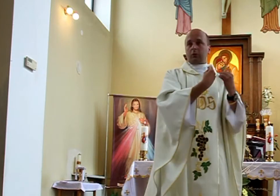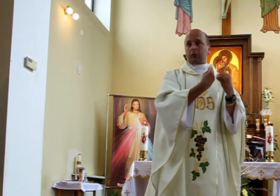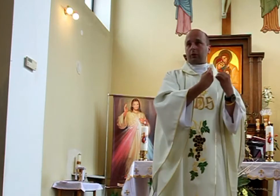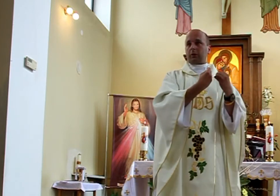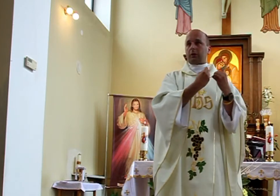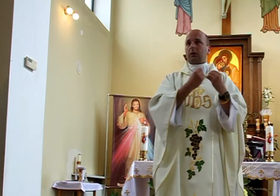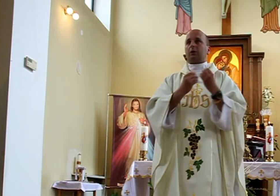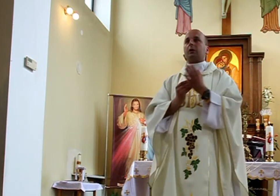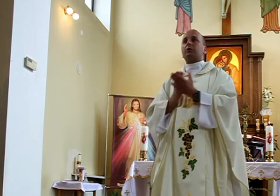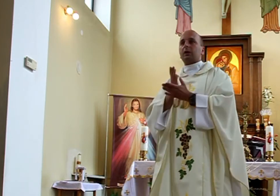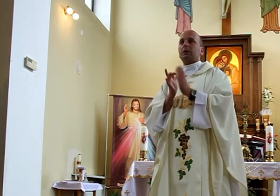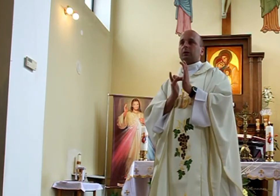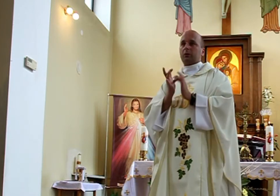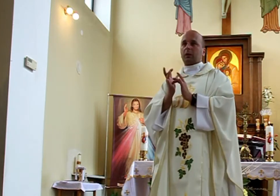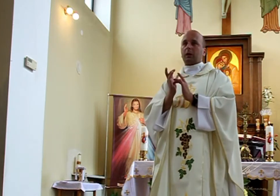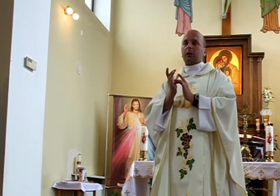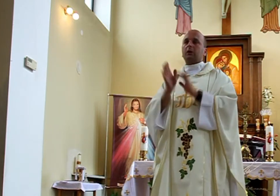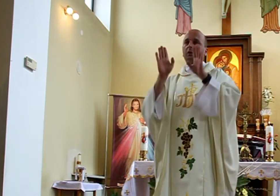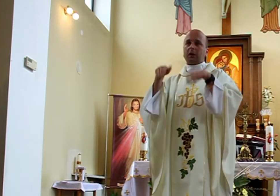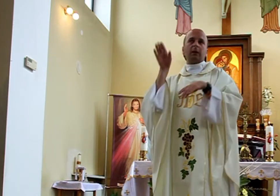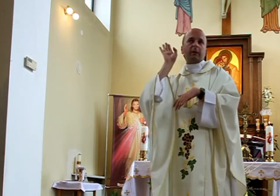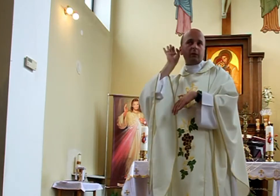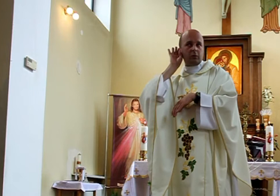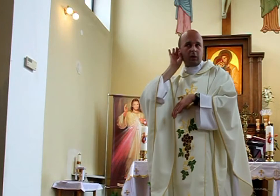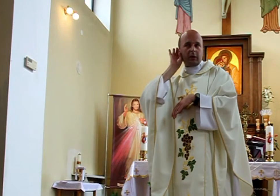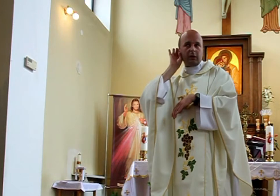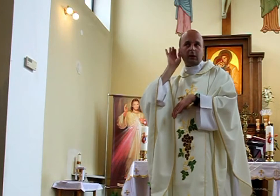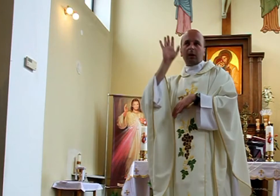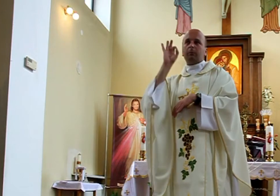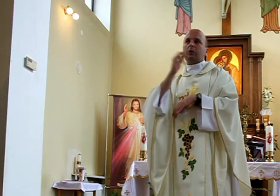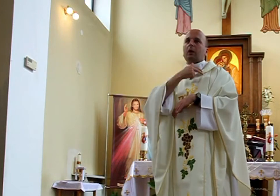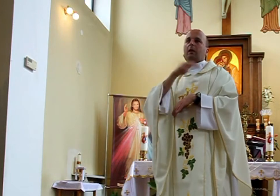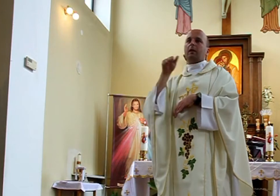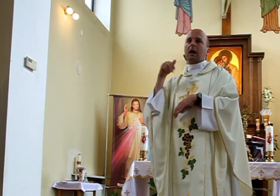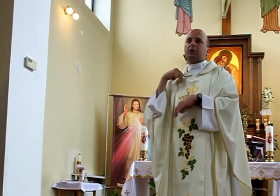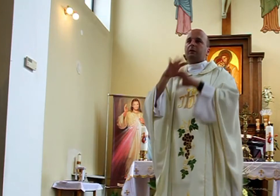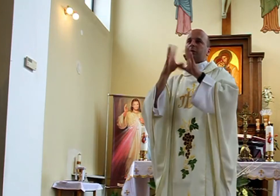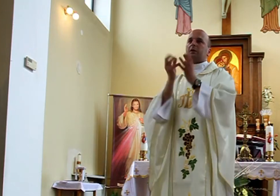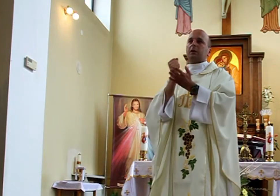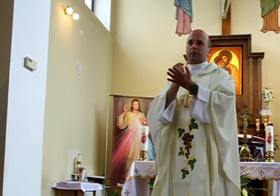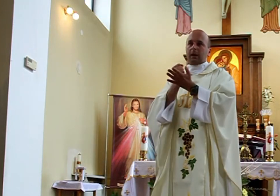uczy, że przez Jezusa zostajemy wysłuchani, bo nasze wszystkie sprawy